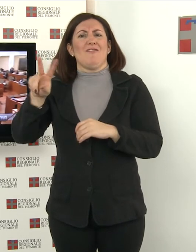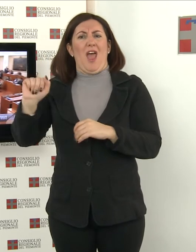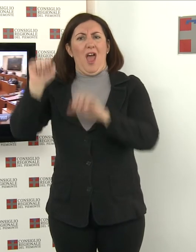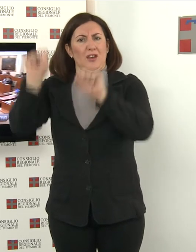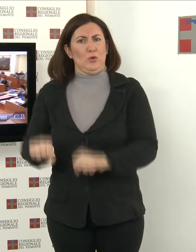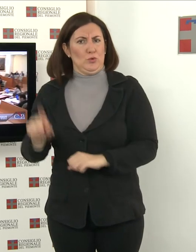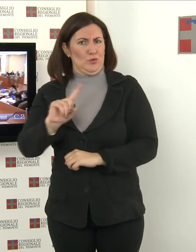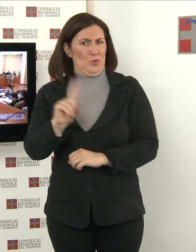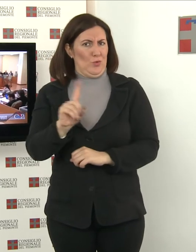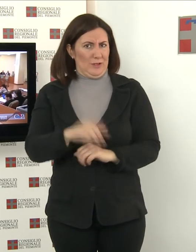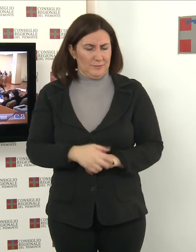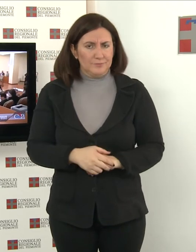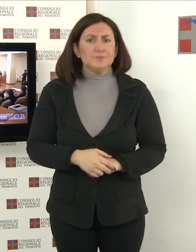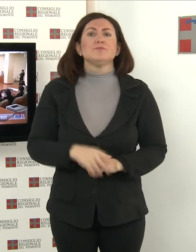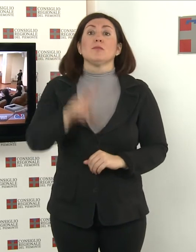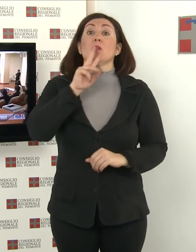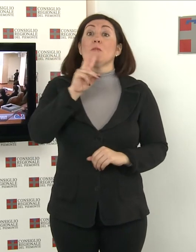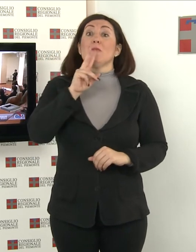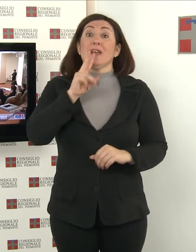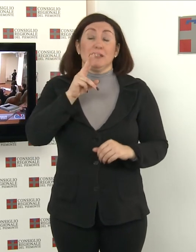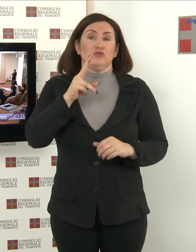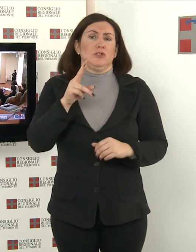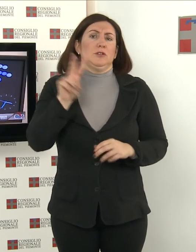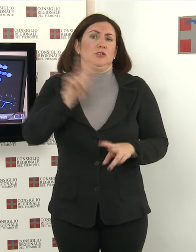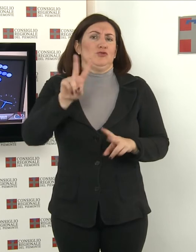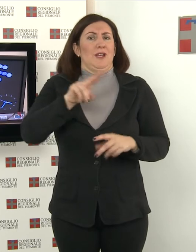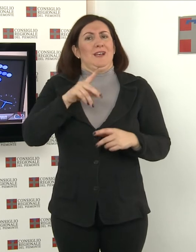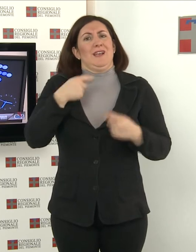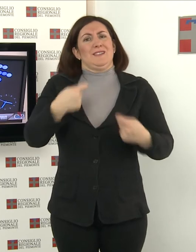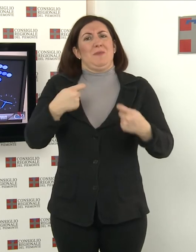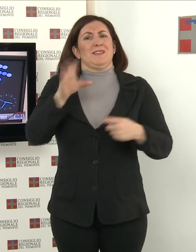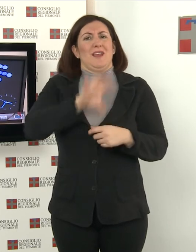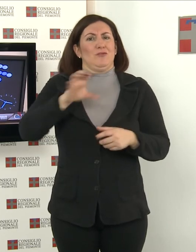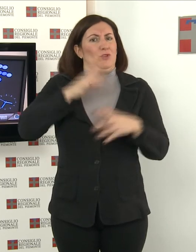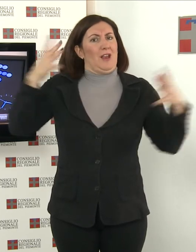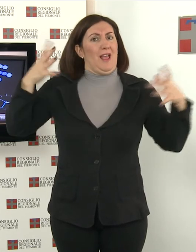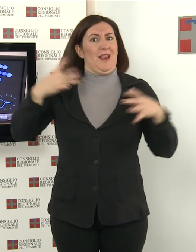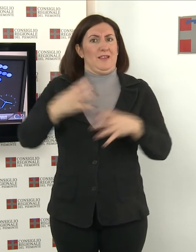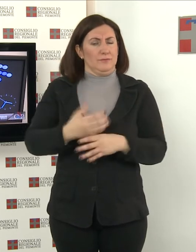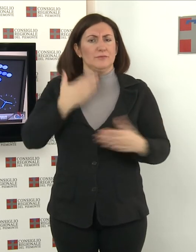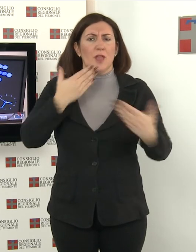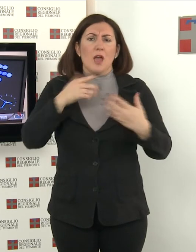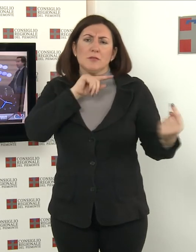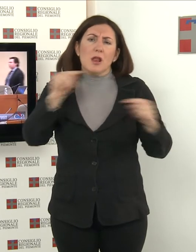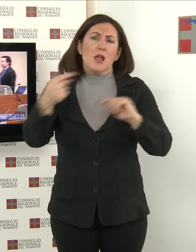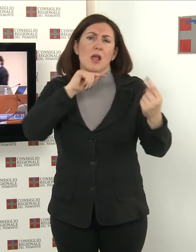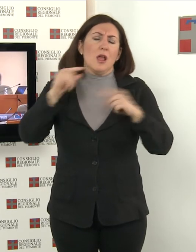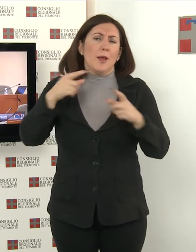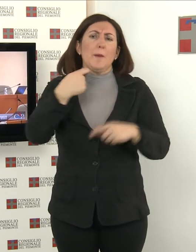sulla delibera per la razionalizzazione della spesa regionale l'assemblea ha svolto un ampio dibattito sulle comunicazioni del presidente della giunta Roberto